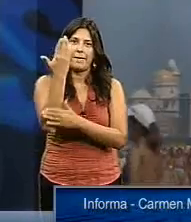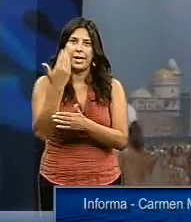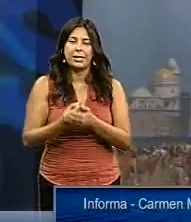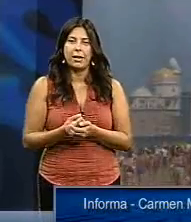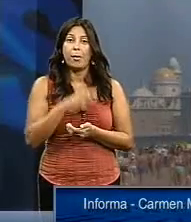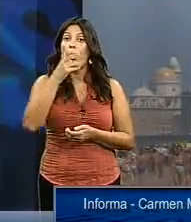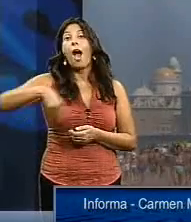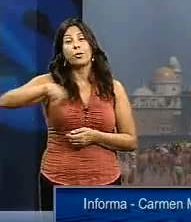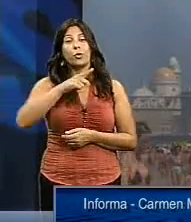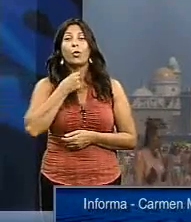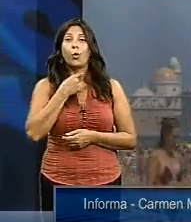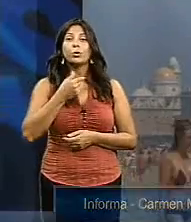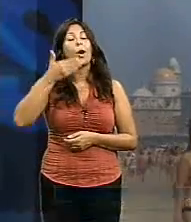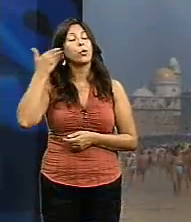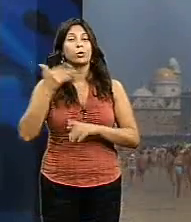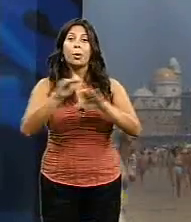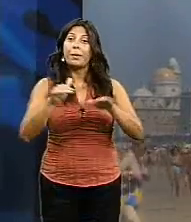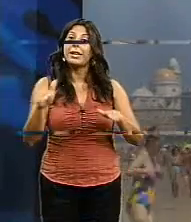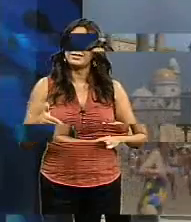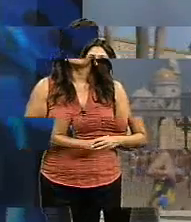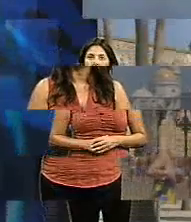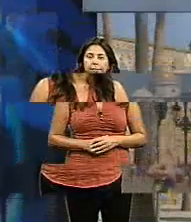gusta presumir de nuestra playa.